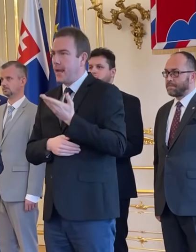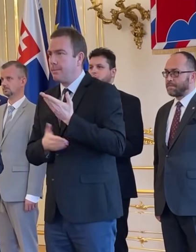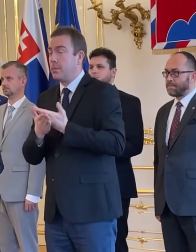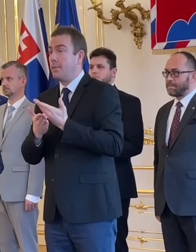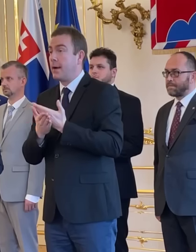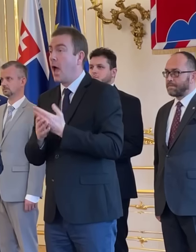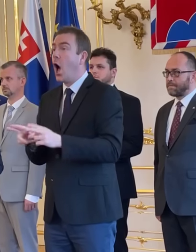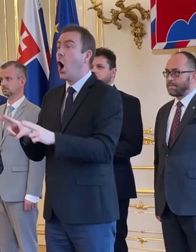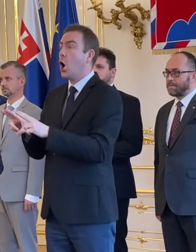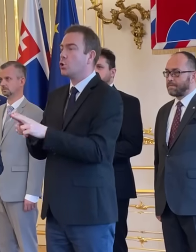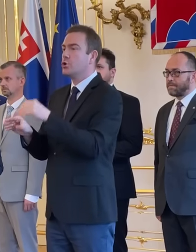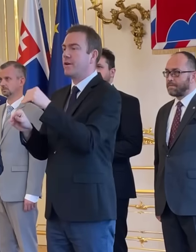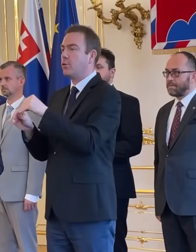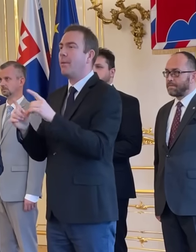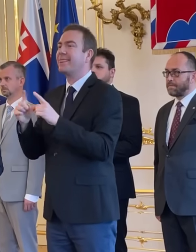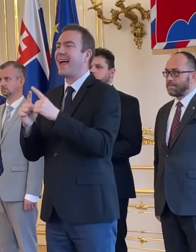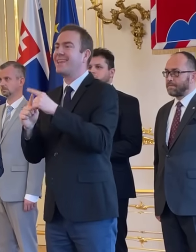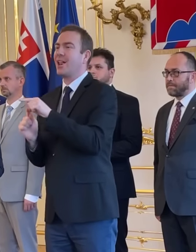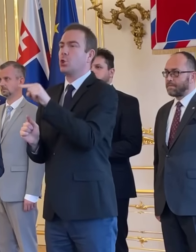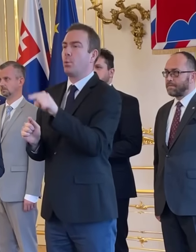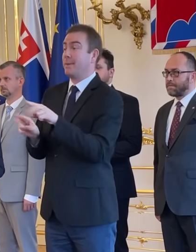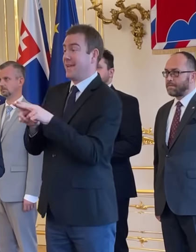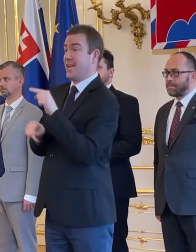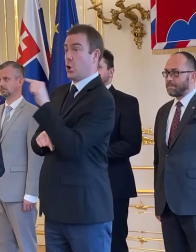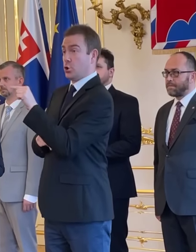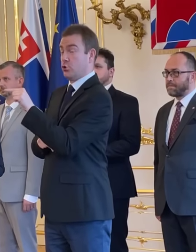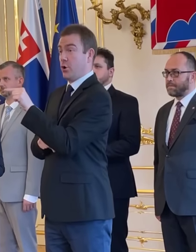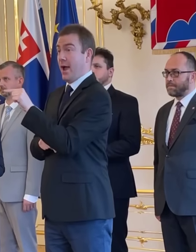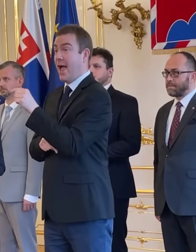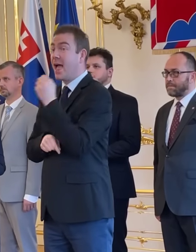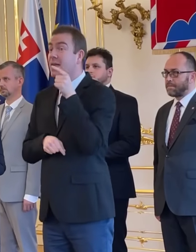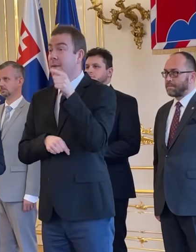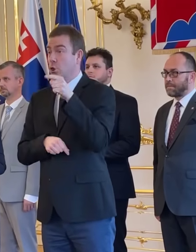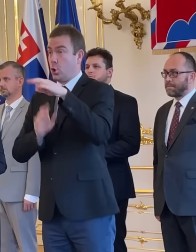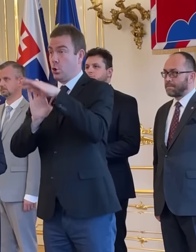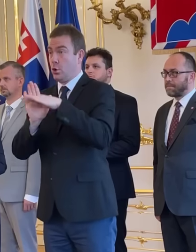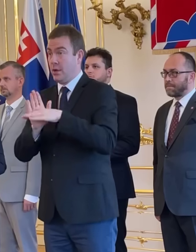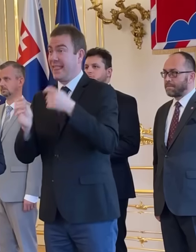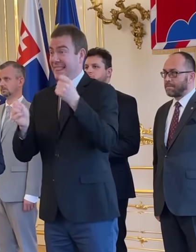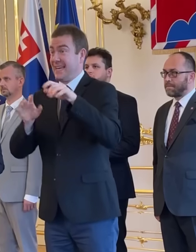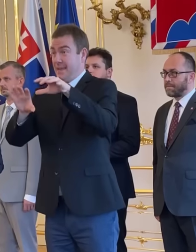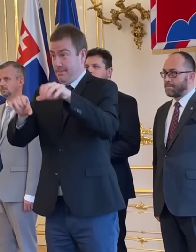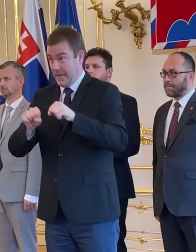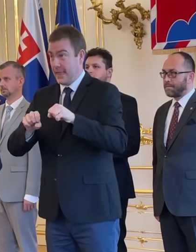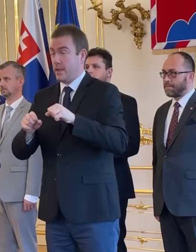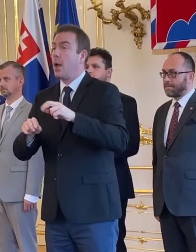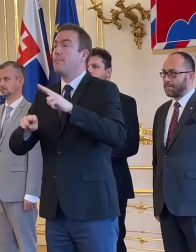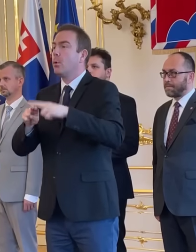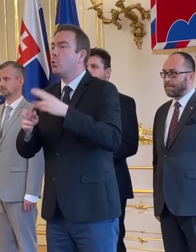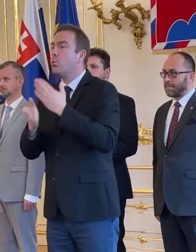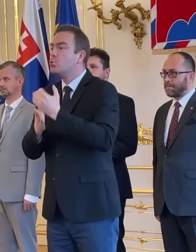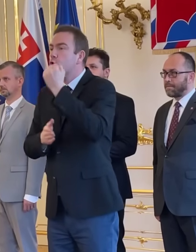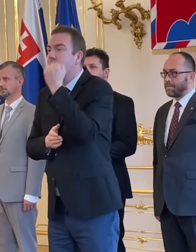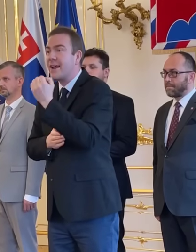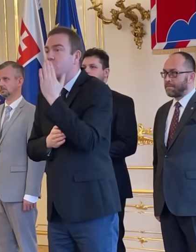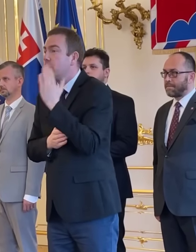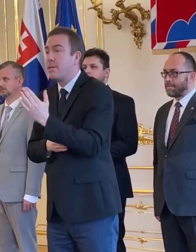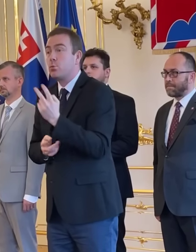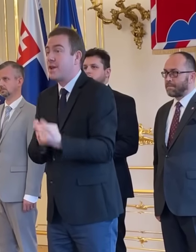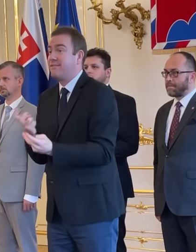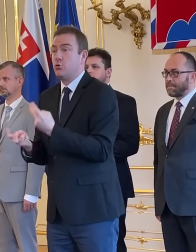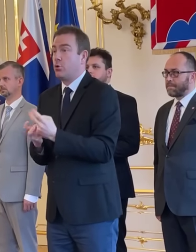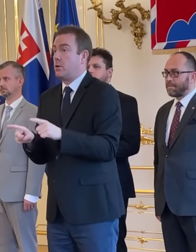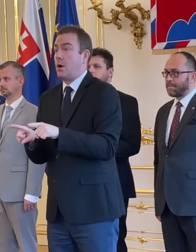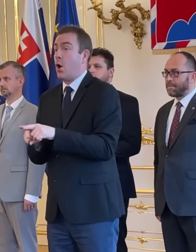na rodičov Daniela Tupého, ktorého vražda by už nikdy nemohla byť dôsledne možno prešetrená, odsúdená, ale najmä páchateľ